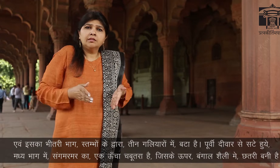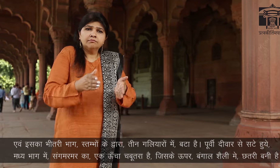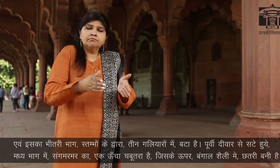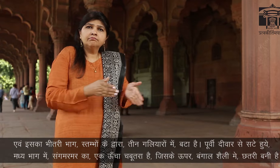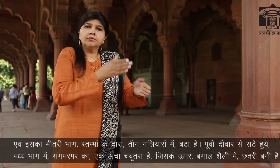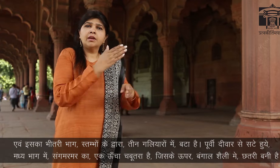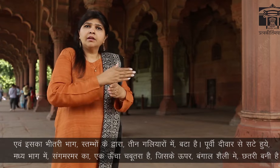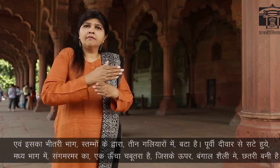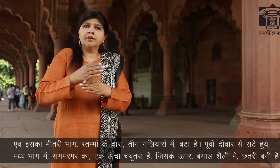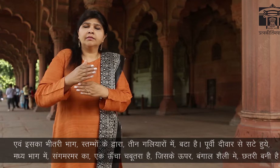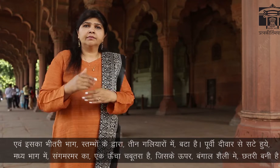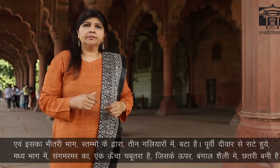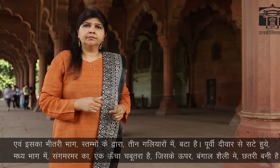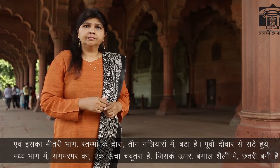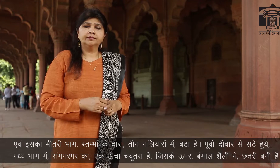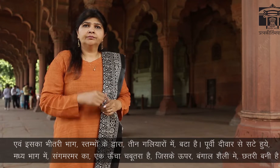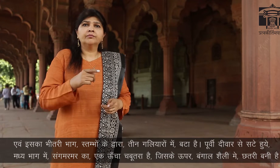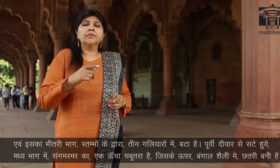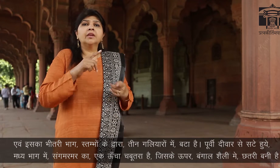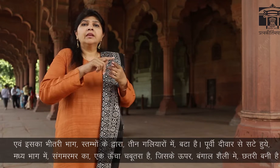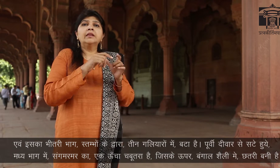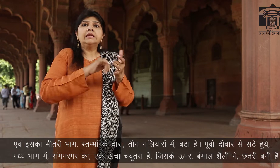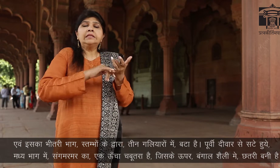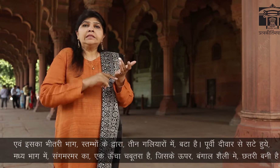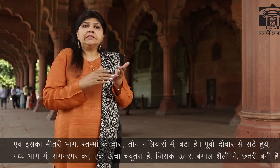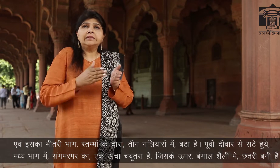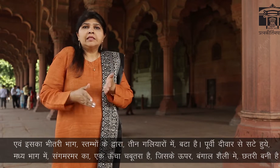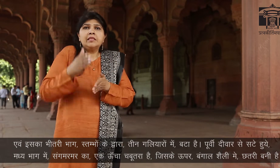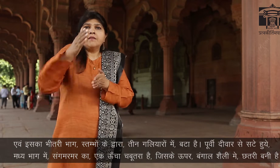है। पूर्वी दीवार से सटे हुए मध्य भाग में